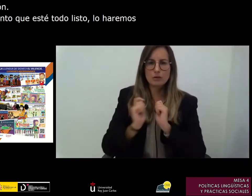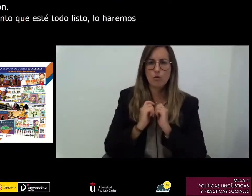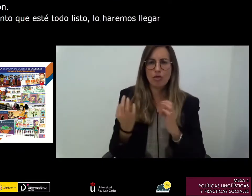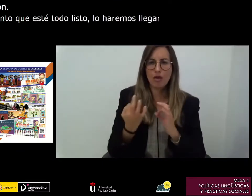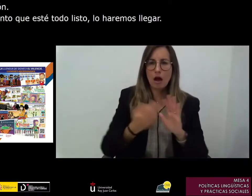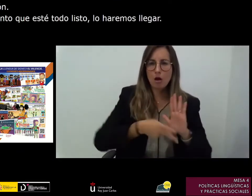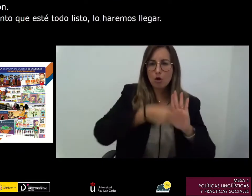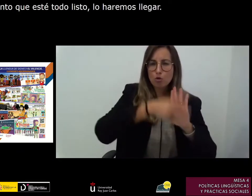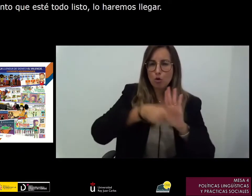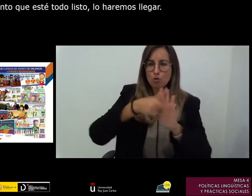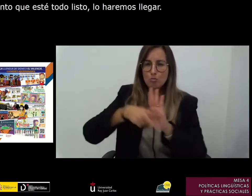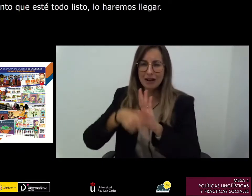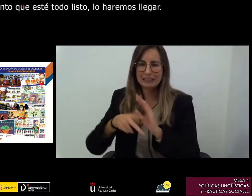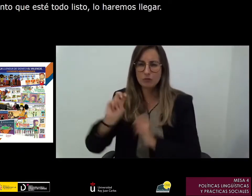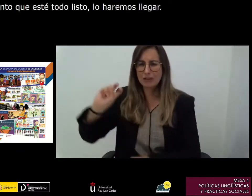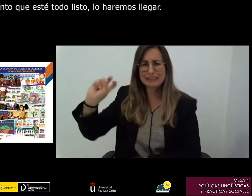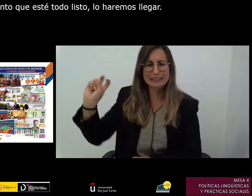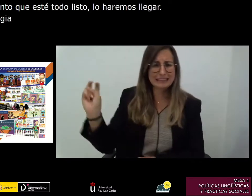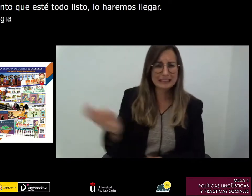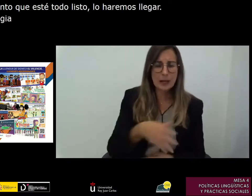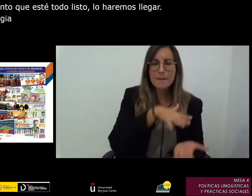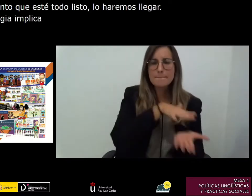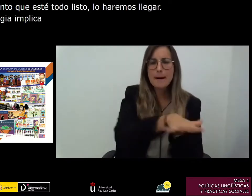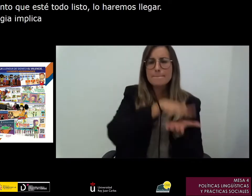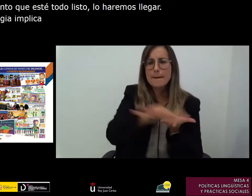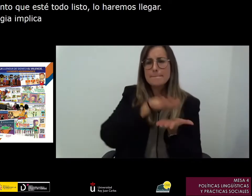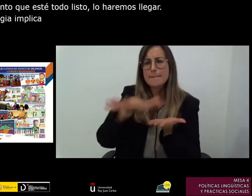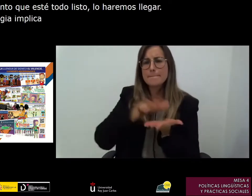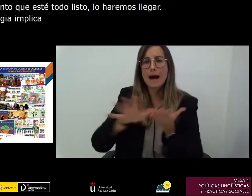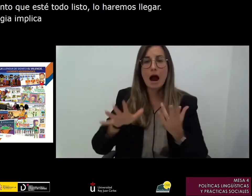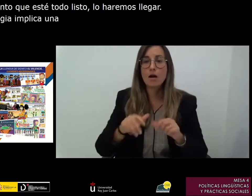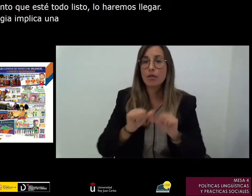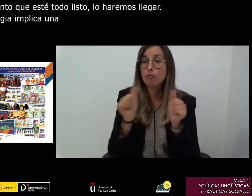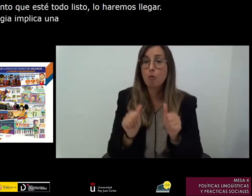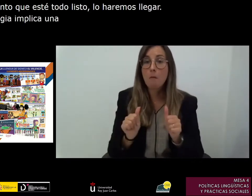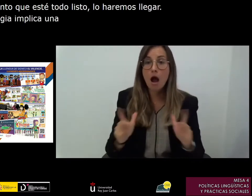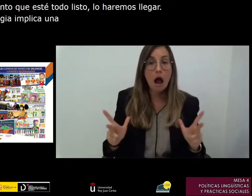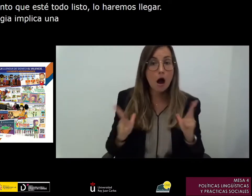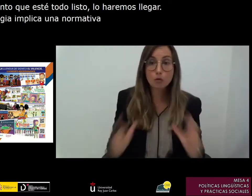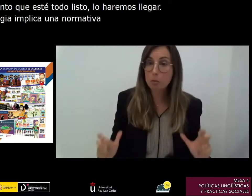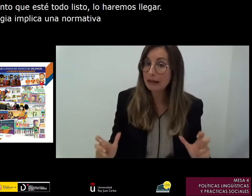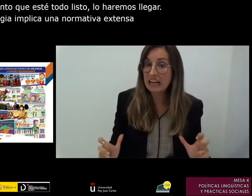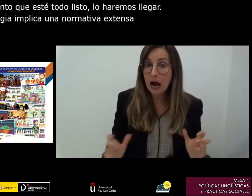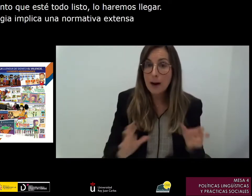Esta estrategia implica una normativa extensa